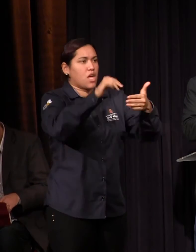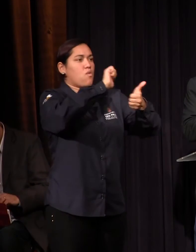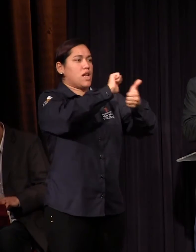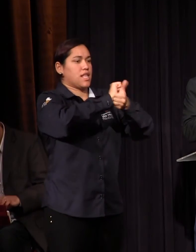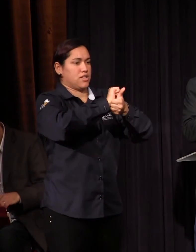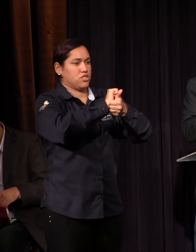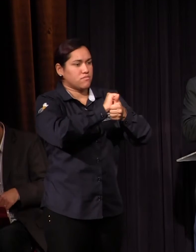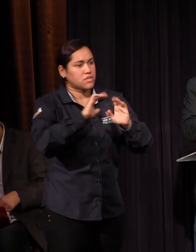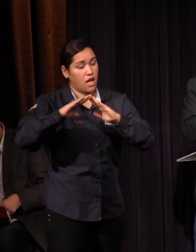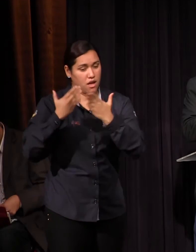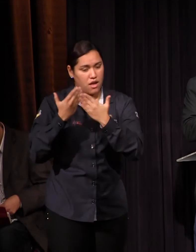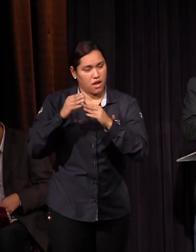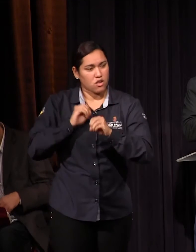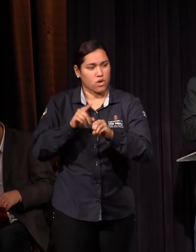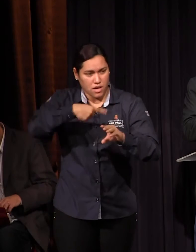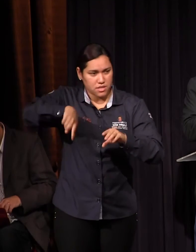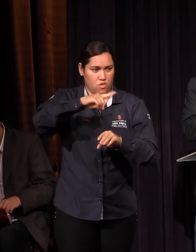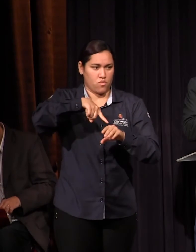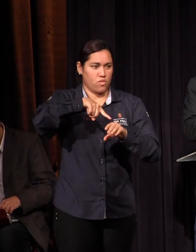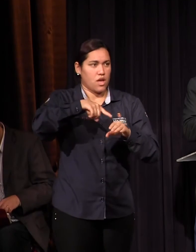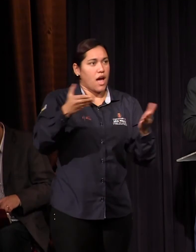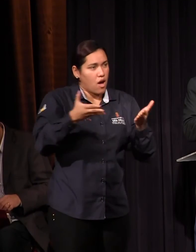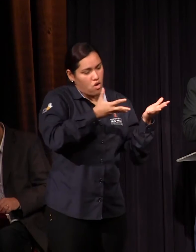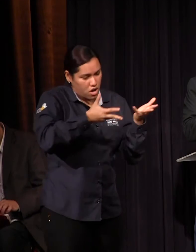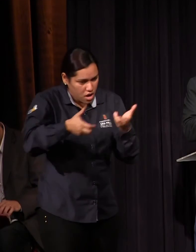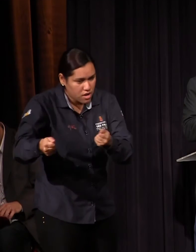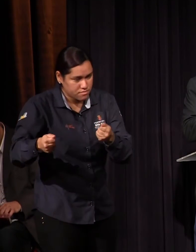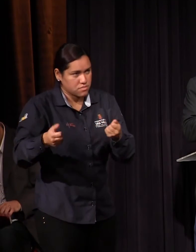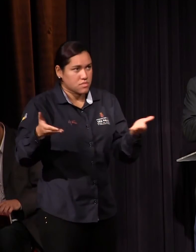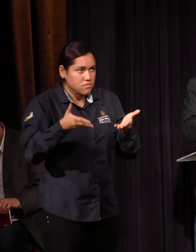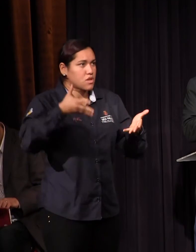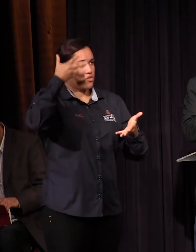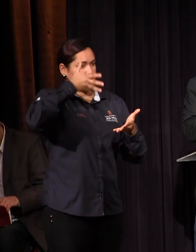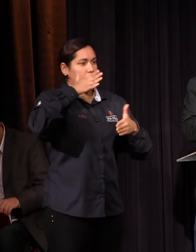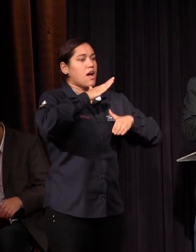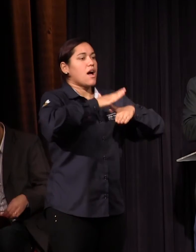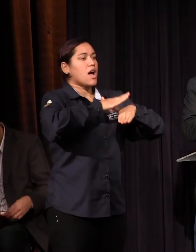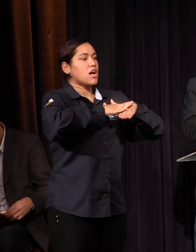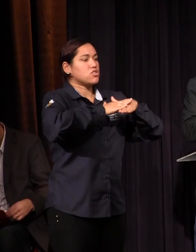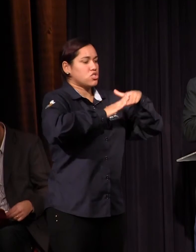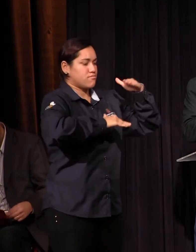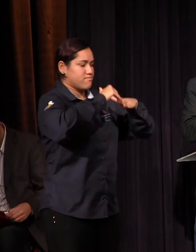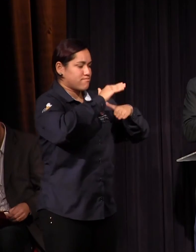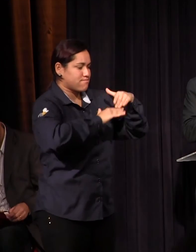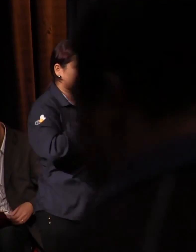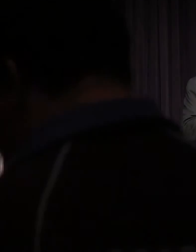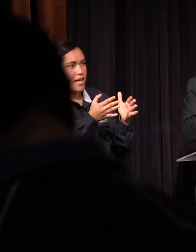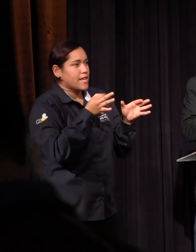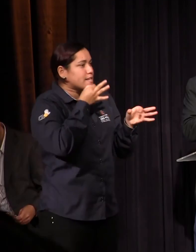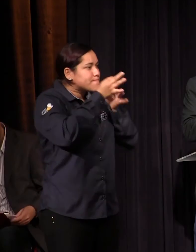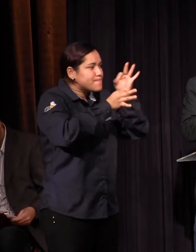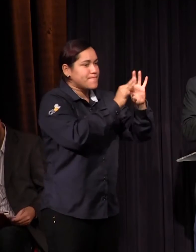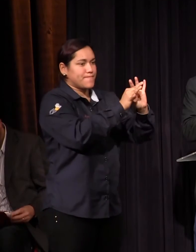é assim que acolhemos nesta cerimônia agir democrático a quem servimos